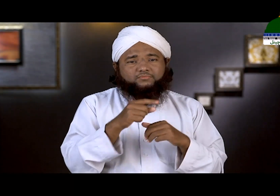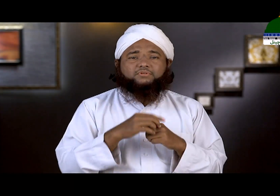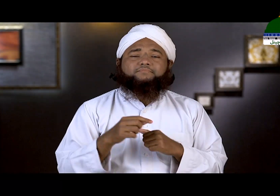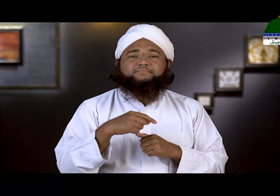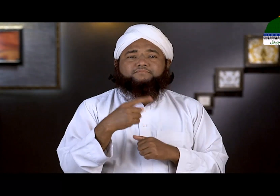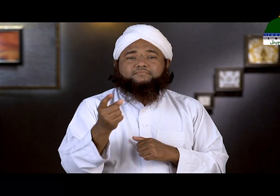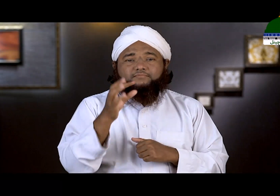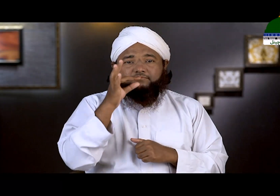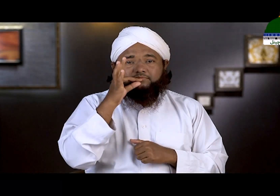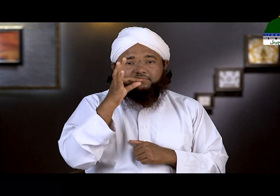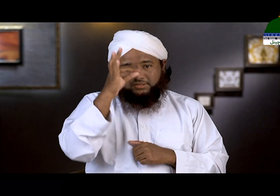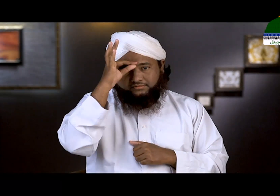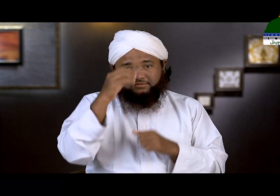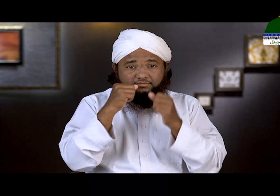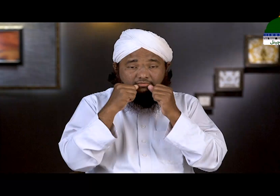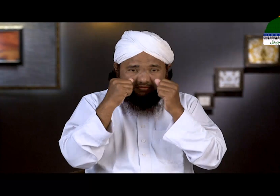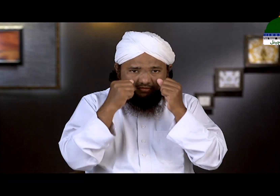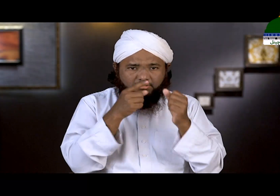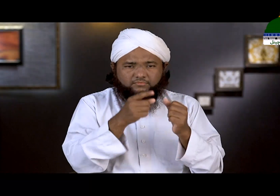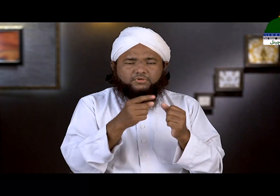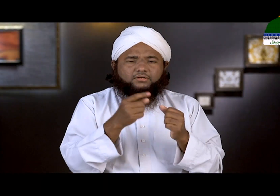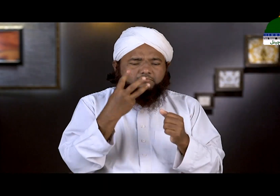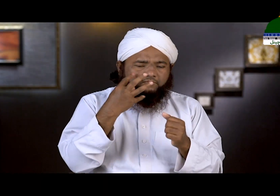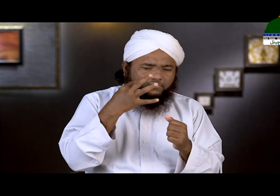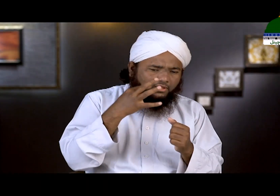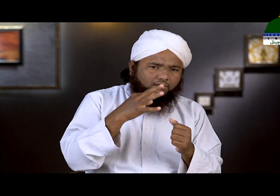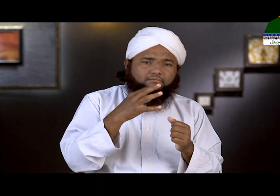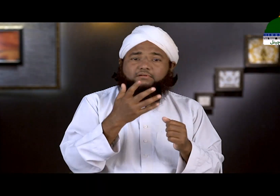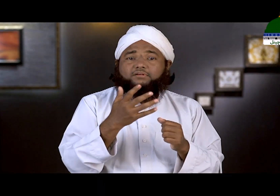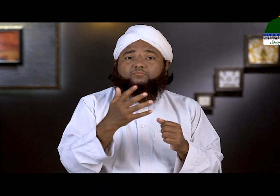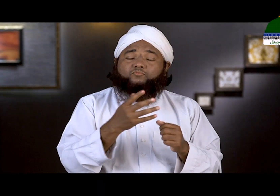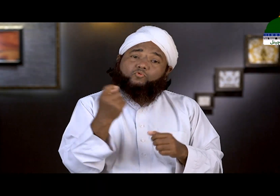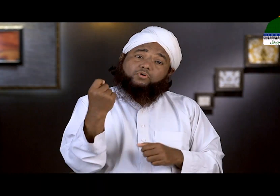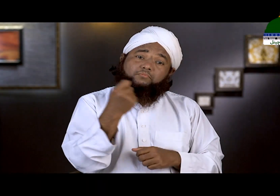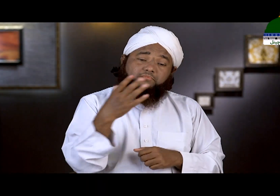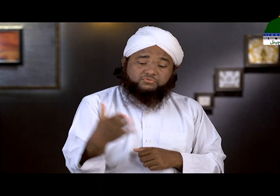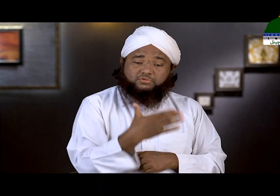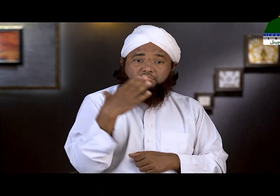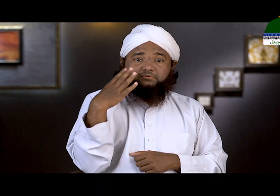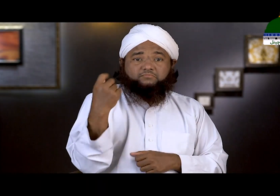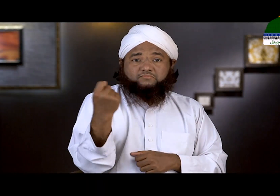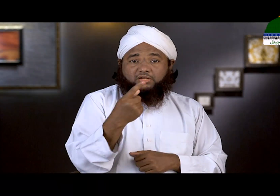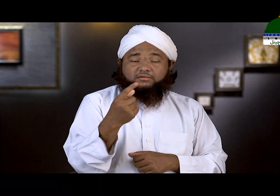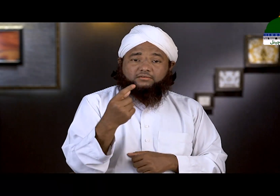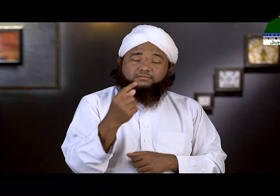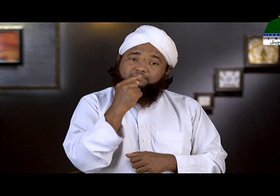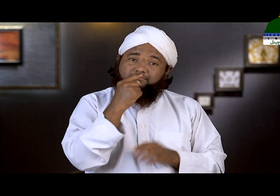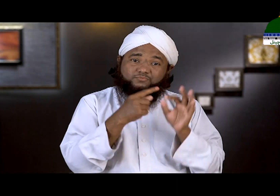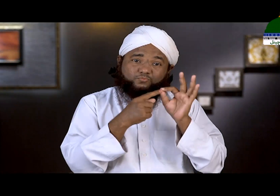آپ صلی اللہ علیہ وآلہ وسلم سوائے چند دن کے پورے ہی ماہ کے روزے رکھا کرتے تھے۔ ایک مرتبہ آپ